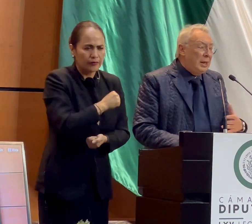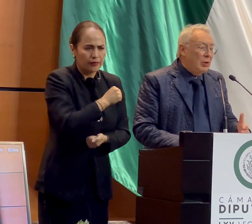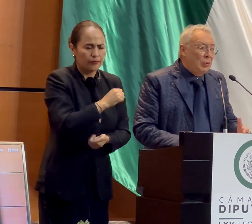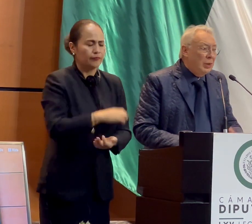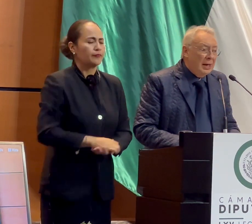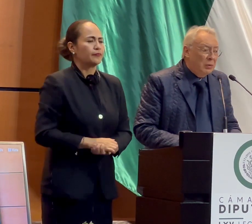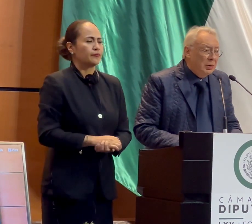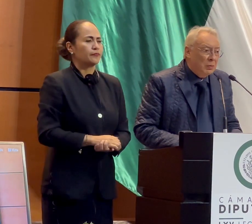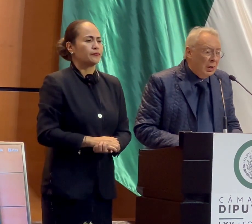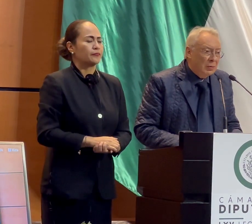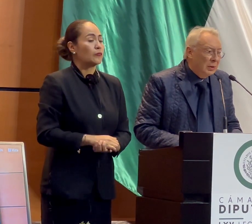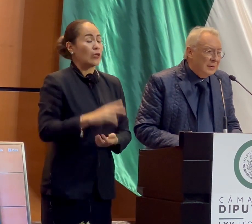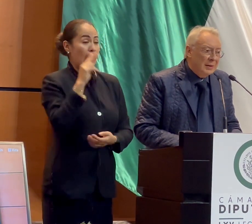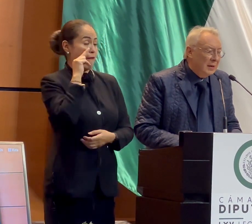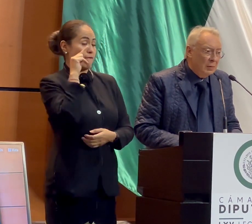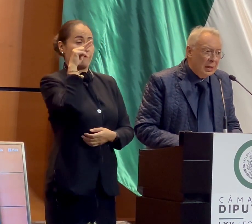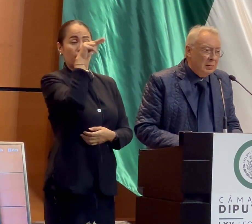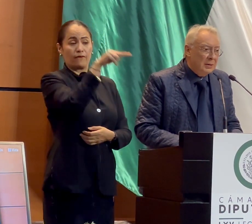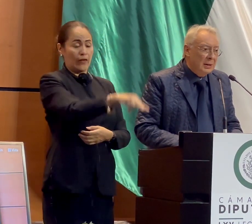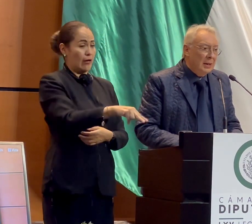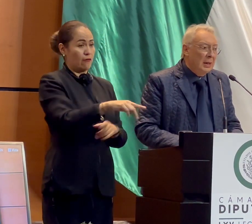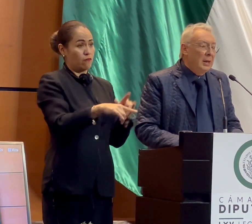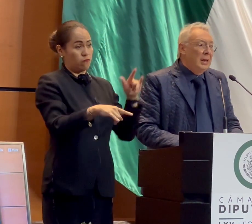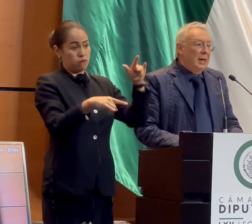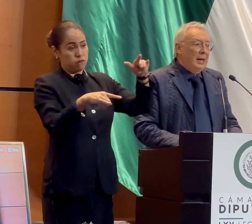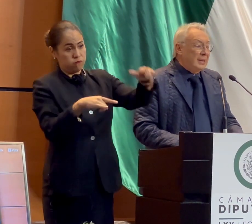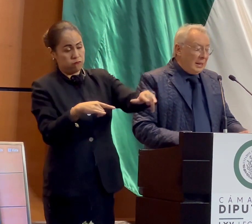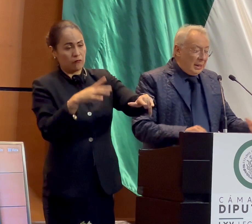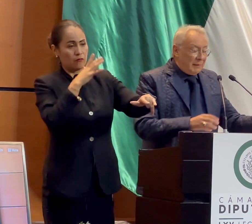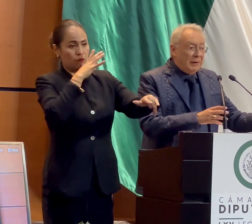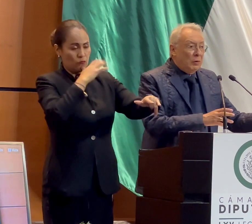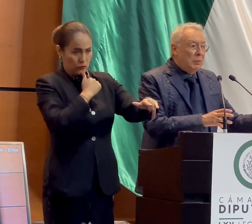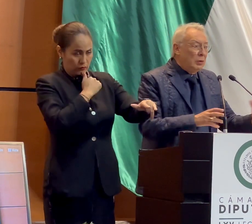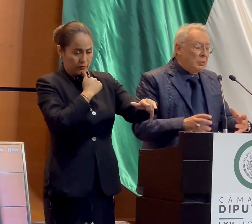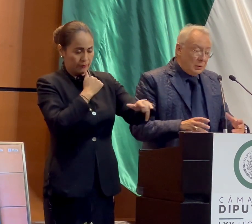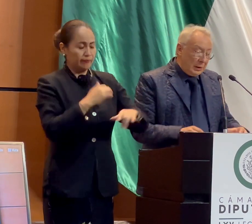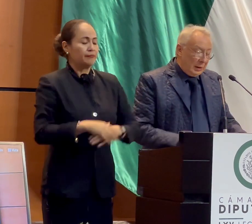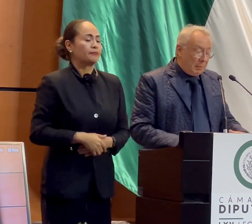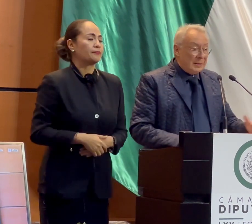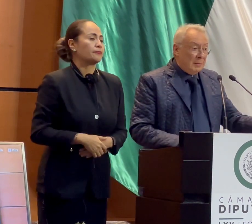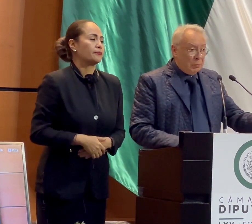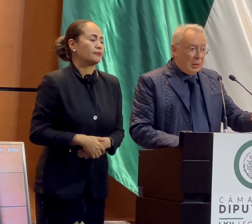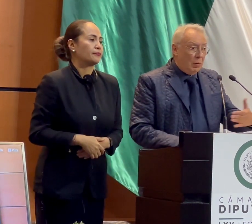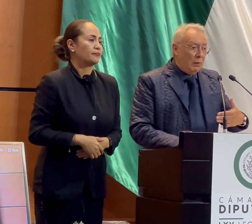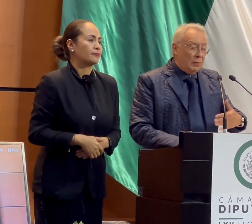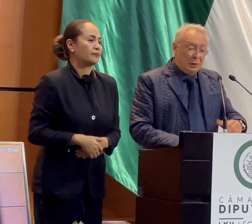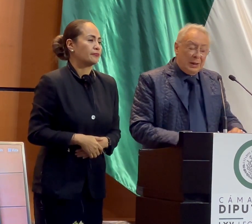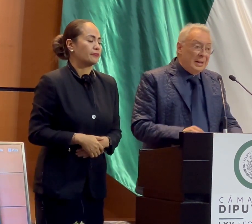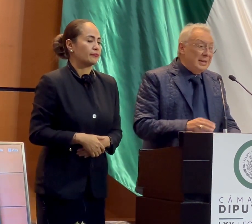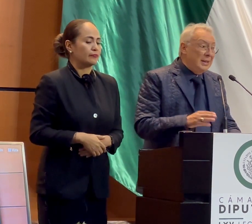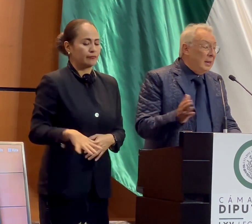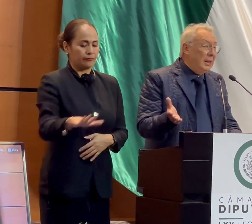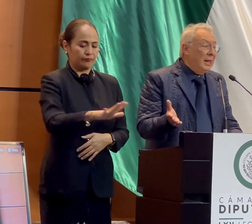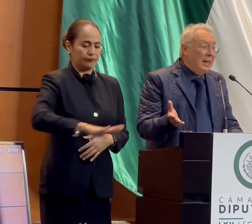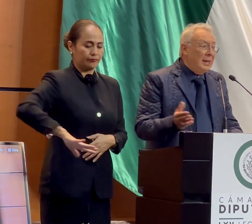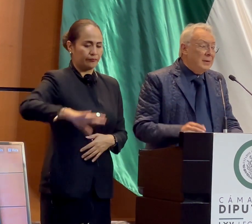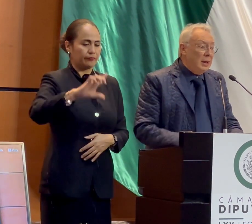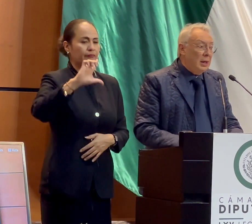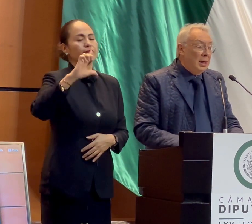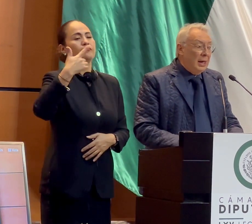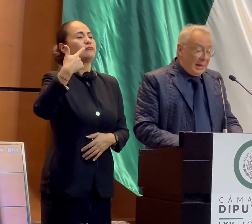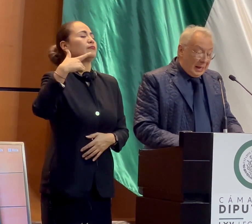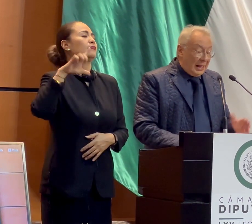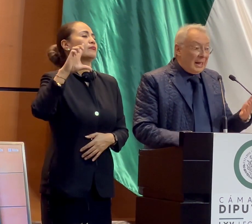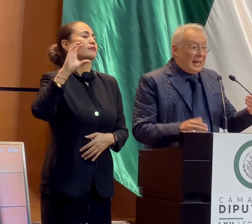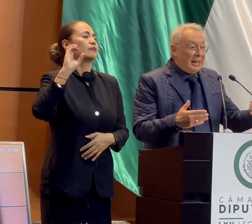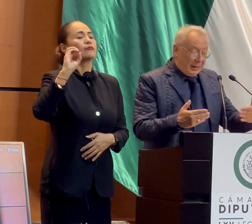no había contacto visual con estas aeronaves. Este fenómeno pasa por el Golfo, se dirige al este,